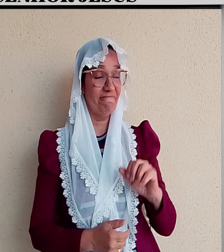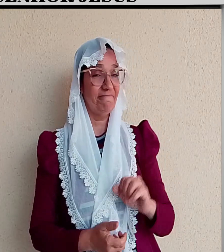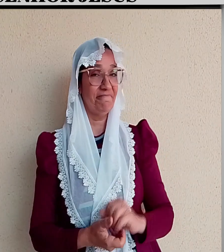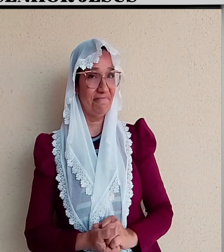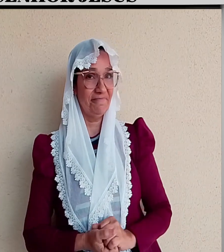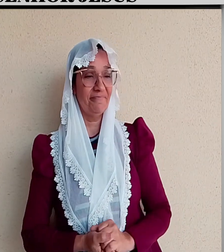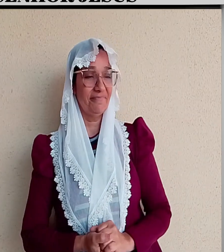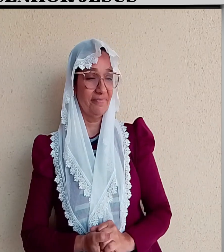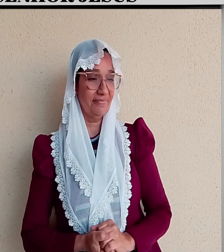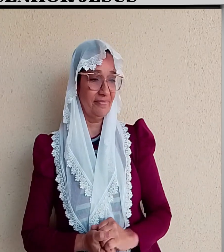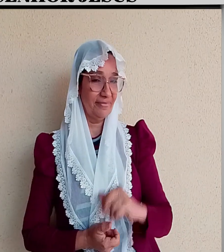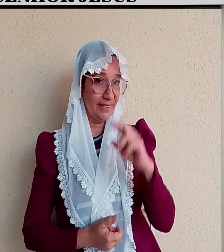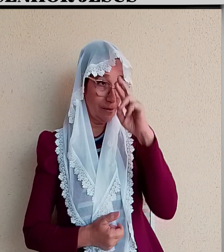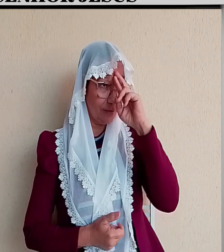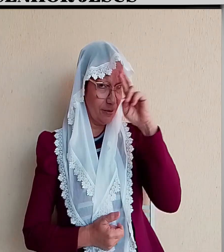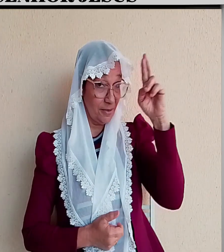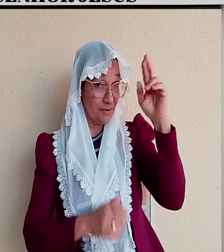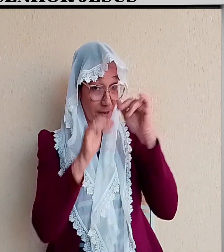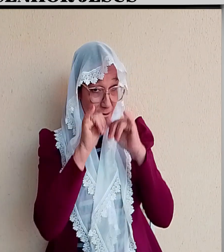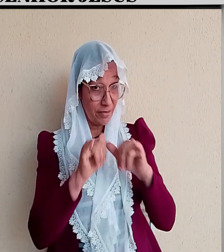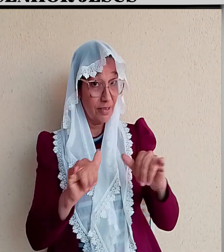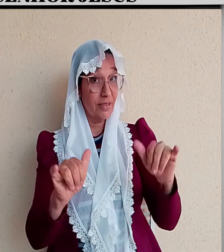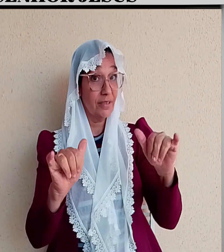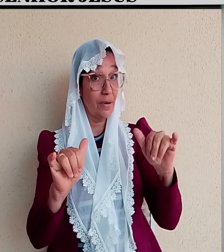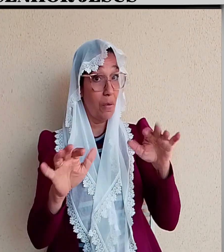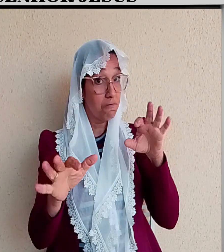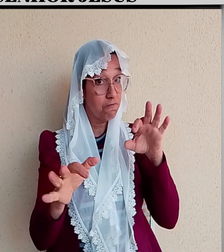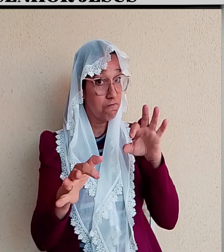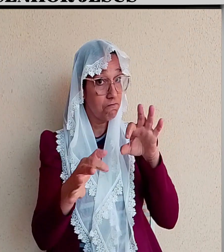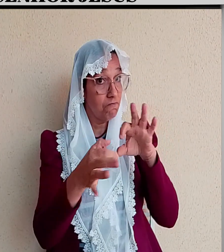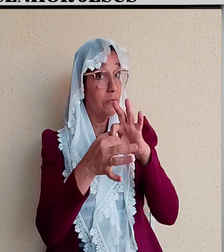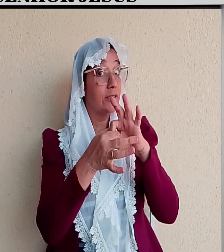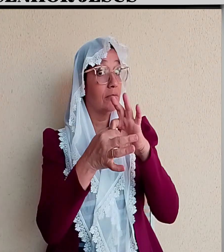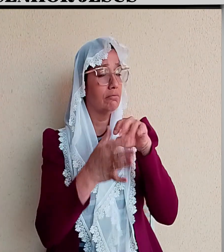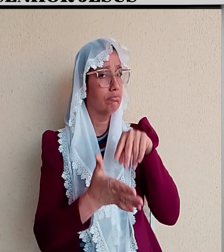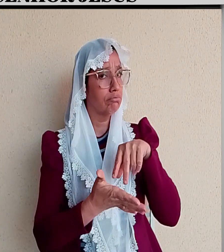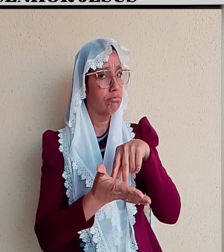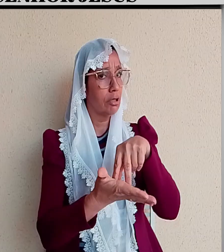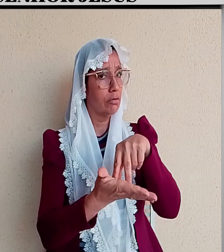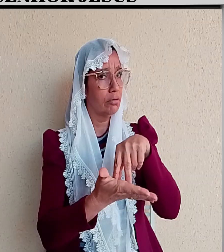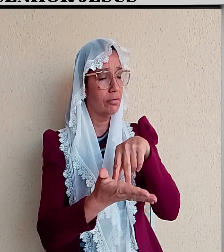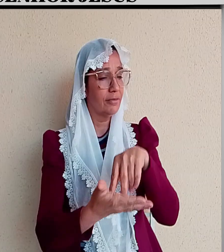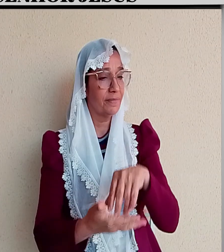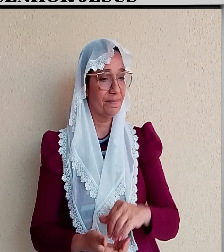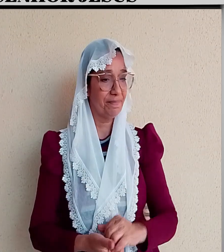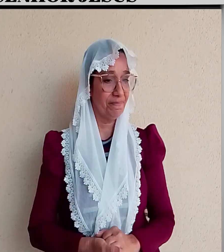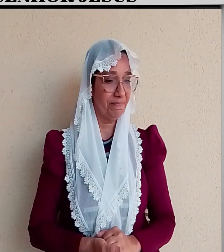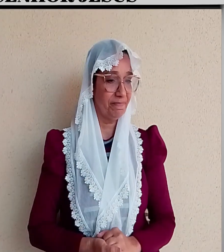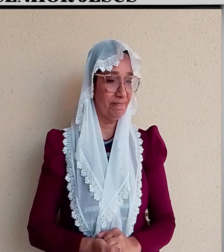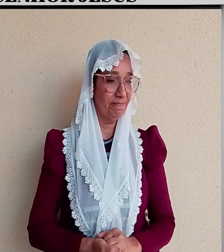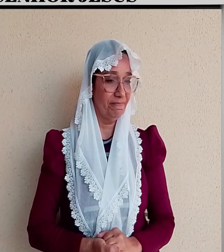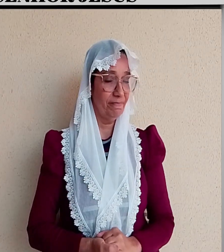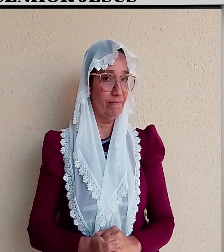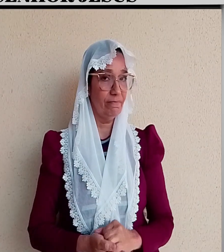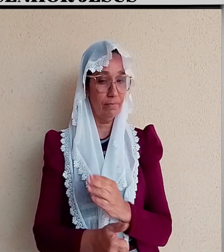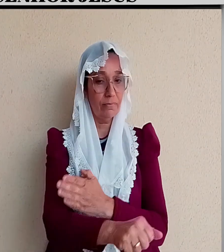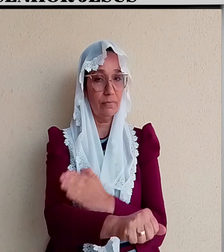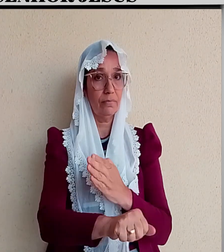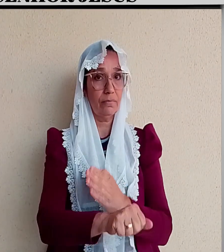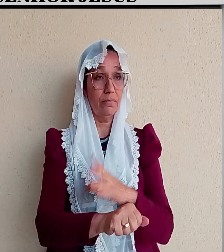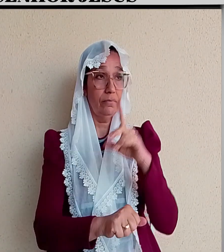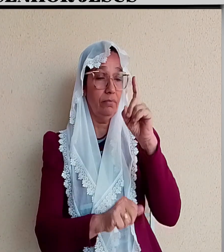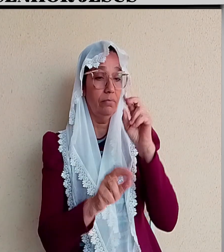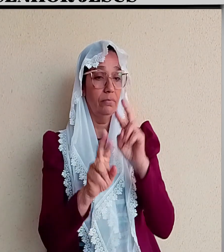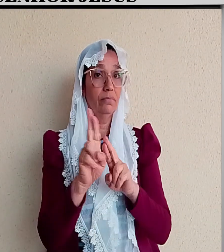diz: não solte da minha mão, porque você não sabe o que te aguarda. Glória a Jesus. Aleluia. A reestruturação a partir